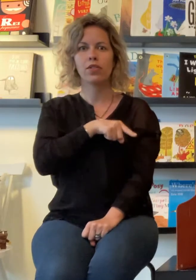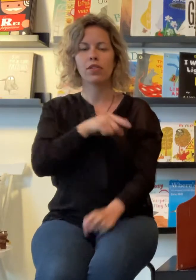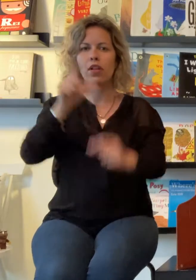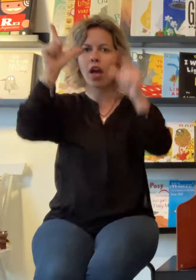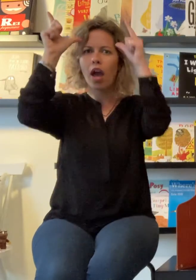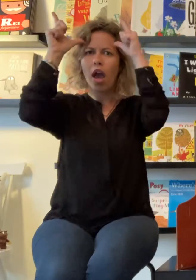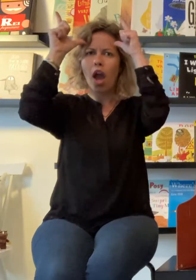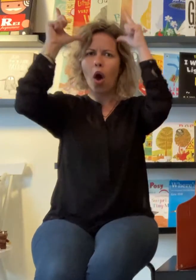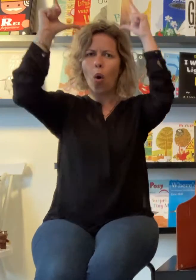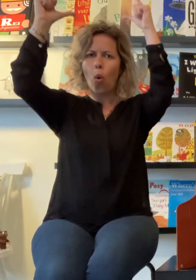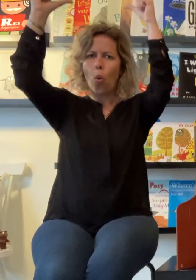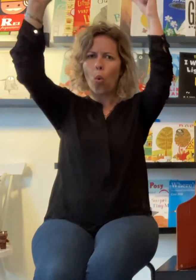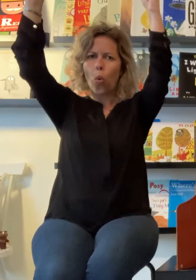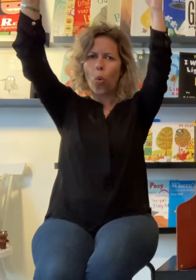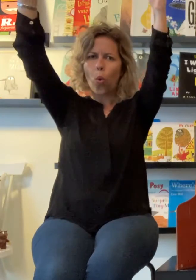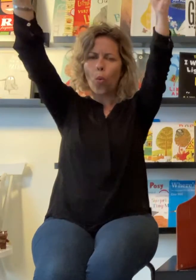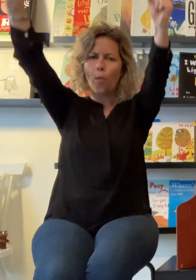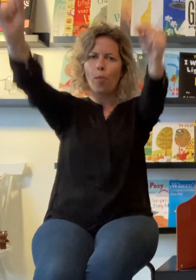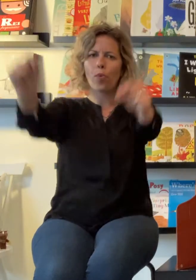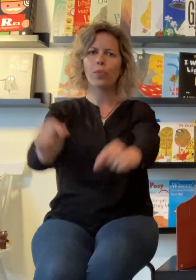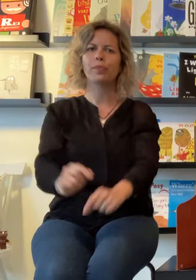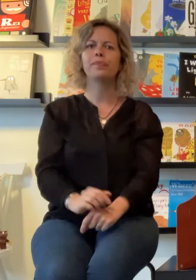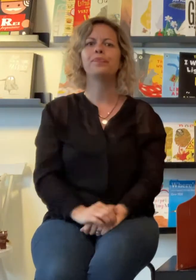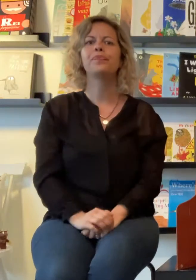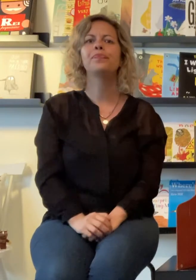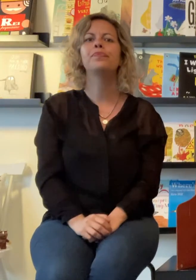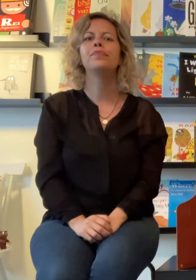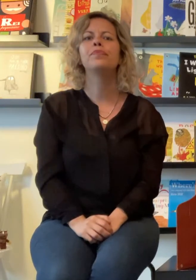Este é o lobo.